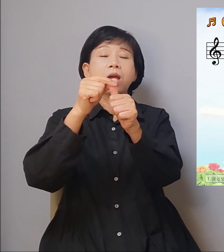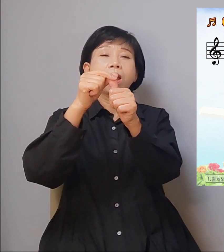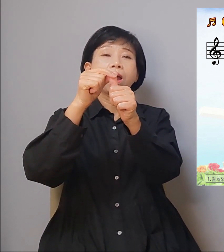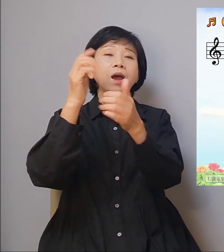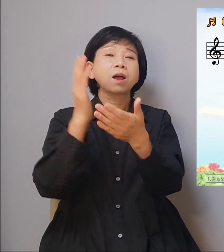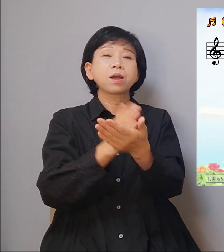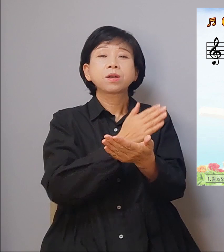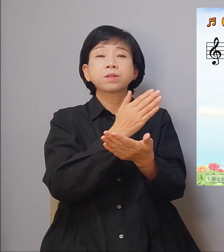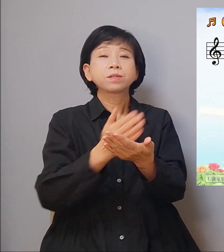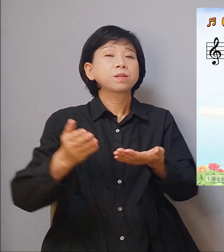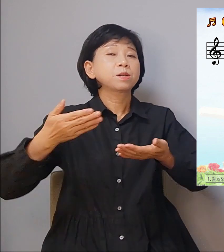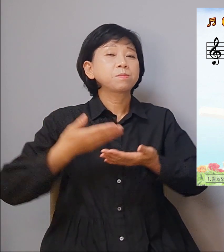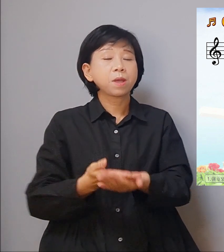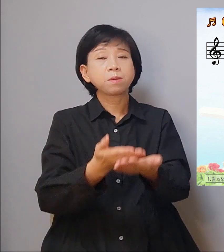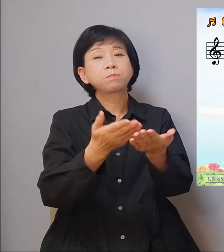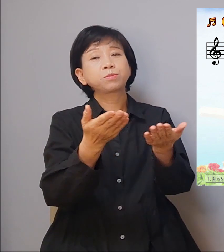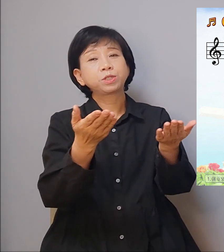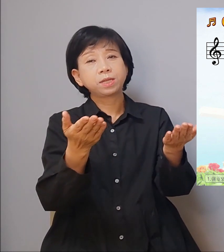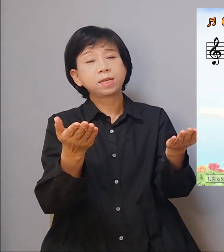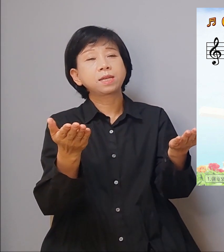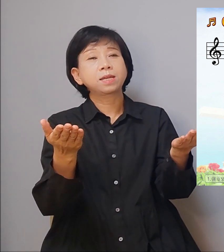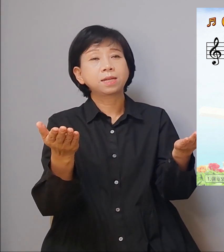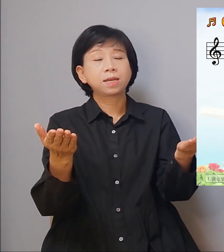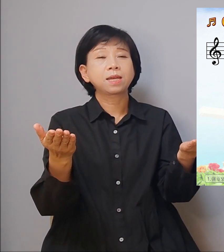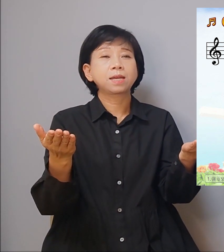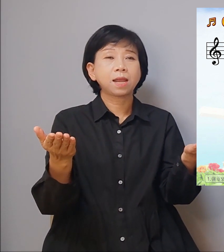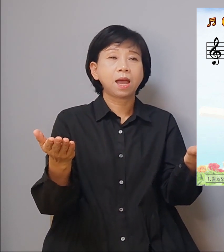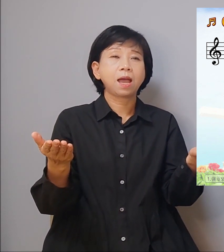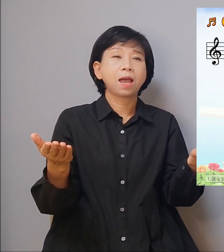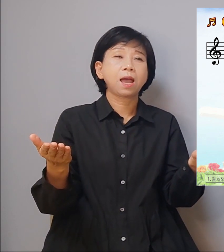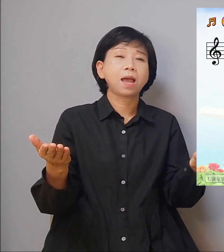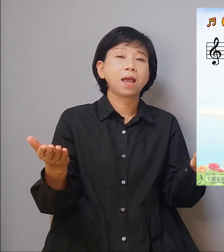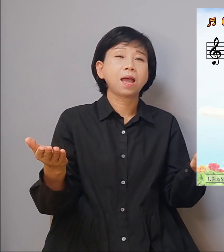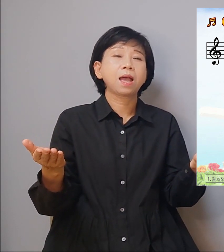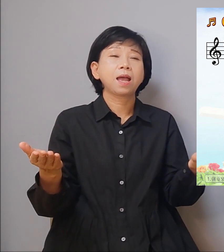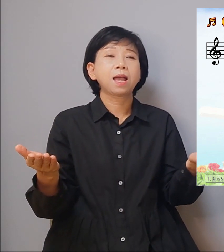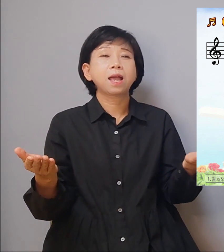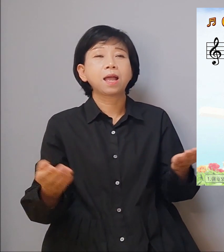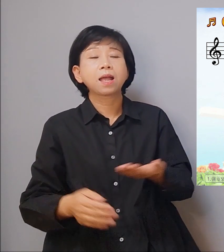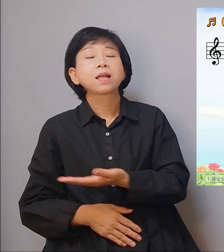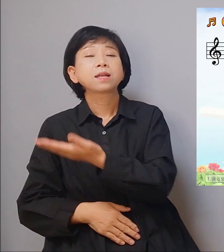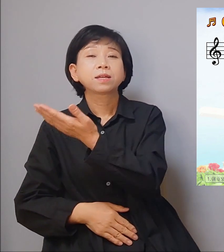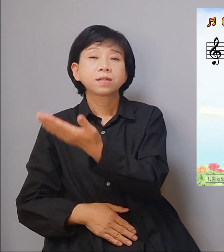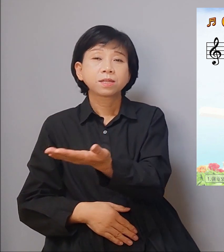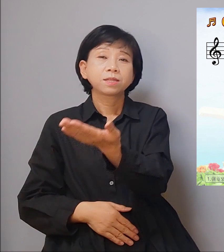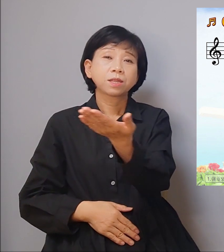구원. 우리 한 번 더 찬양해 볼까요? 너는 일어나 주의 빛을 발하라.